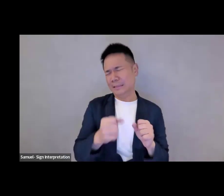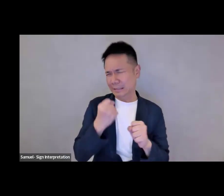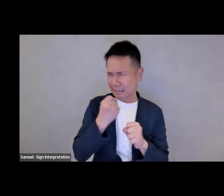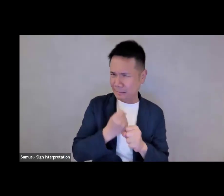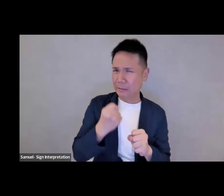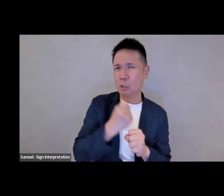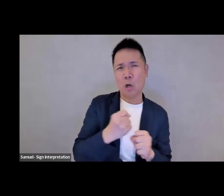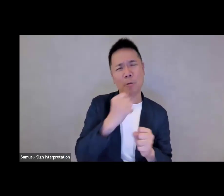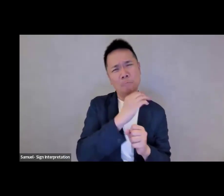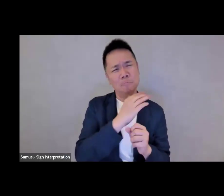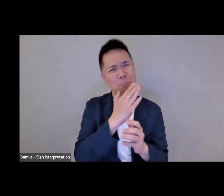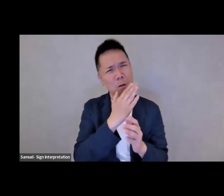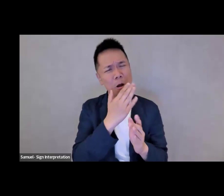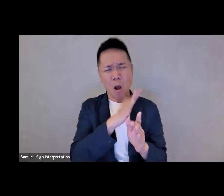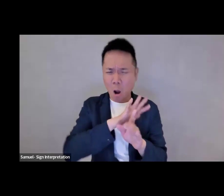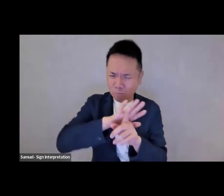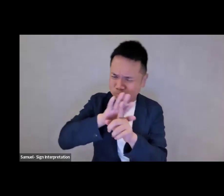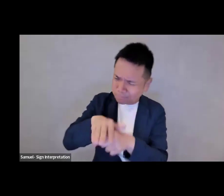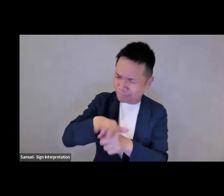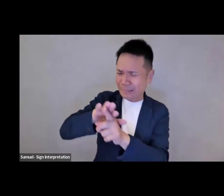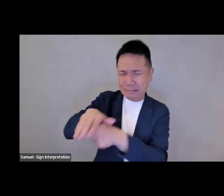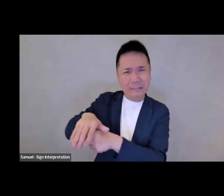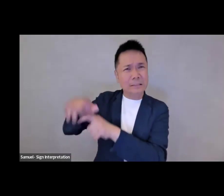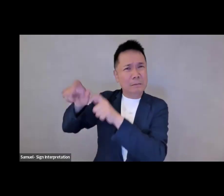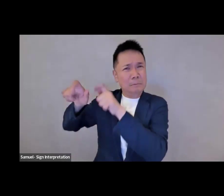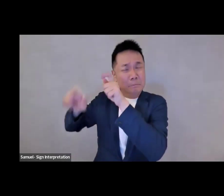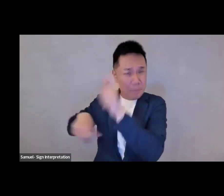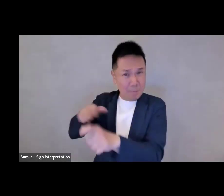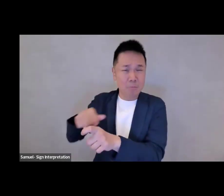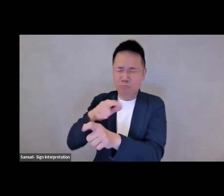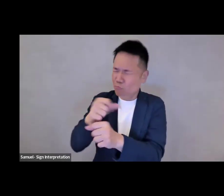你呢非常的努力，你